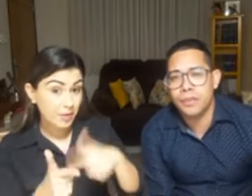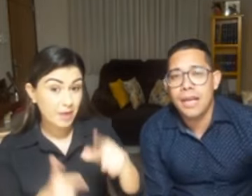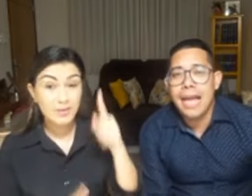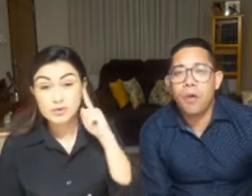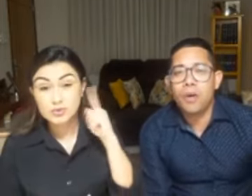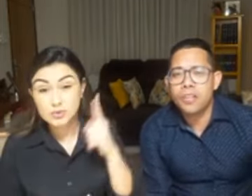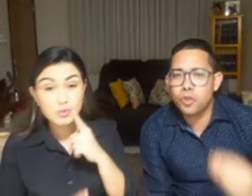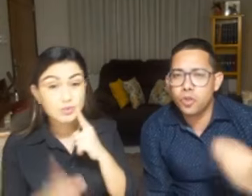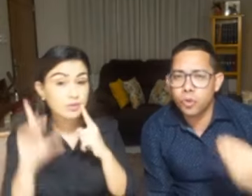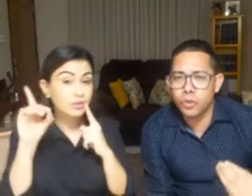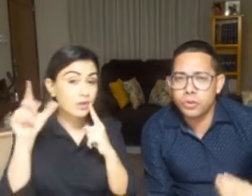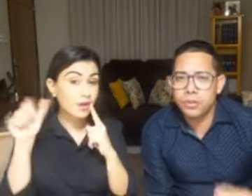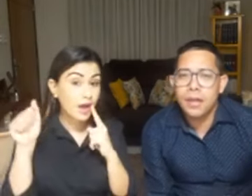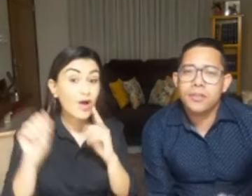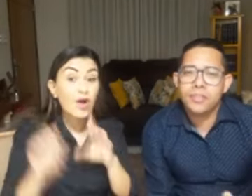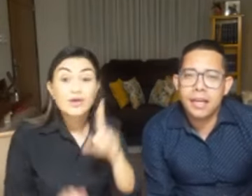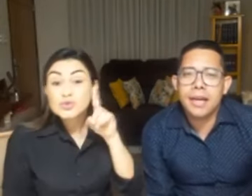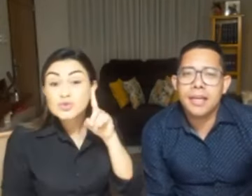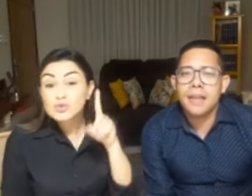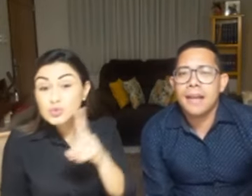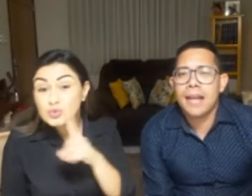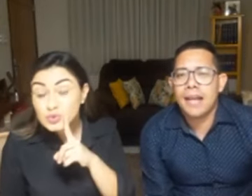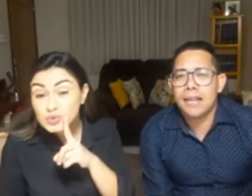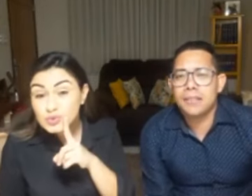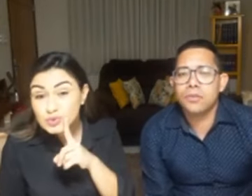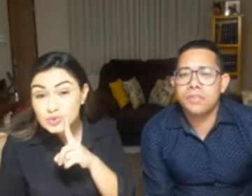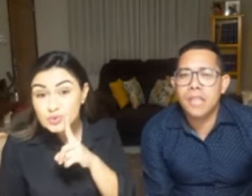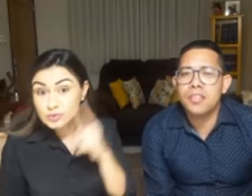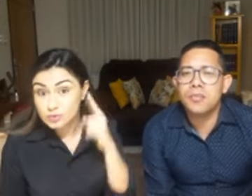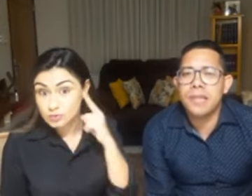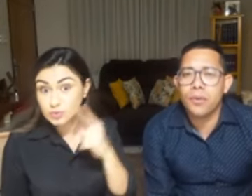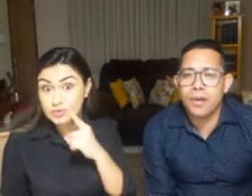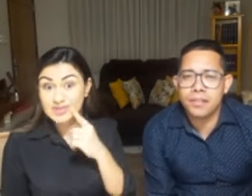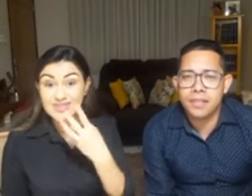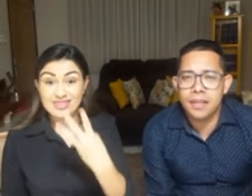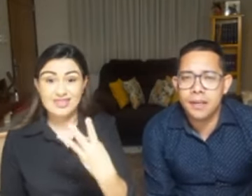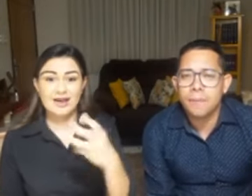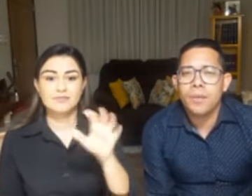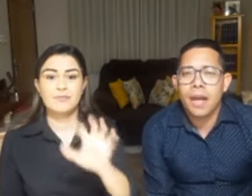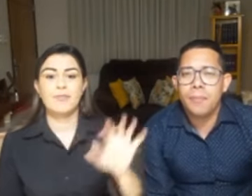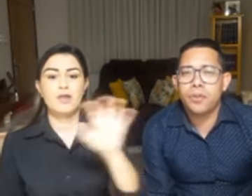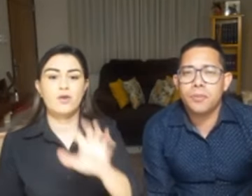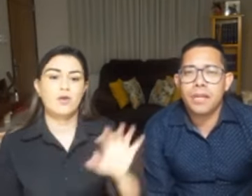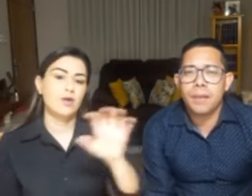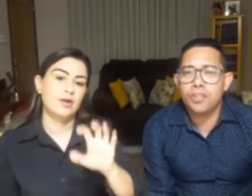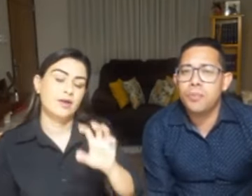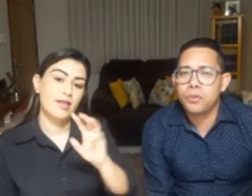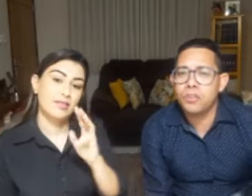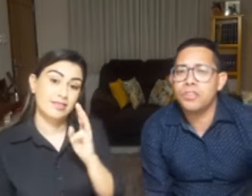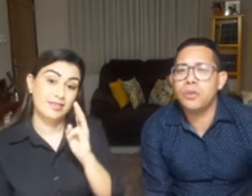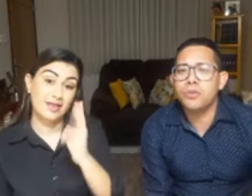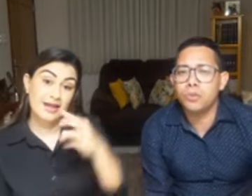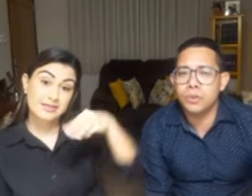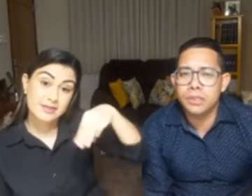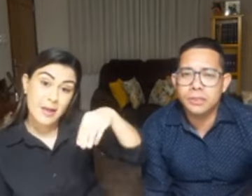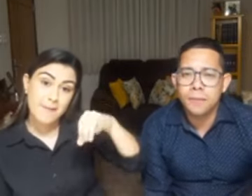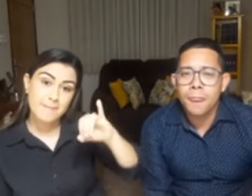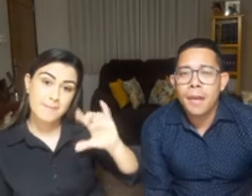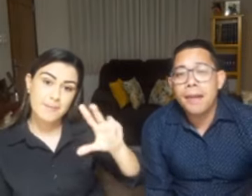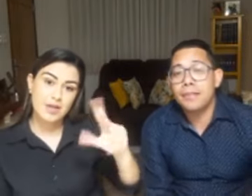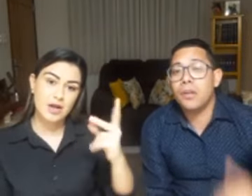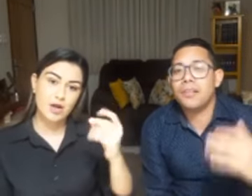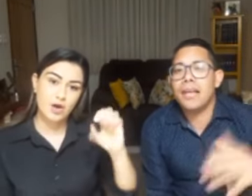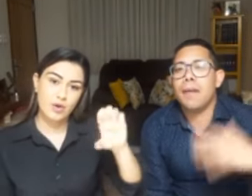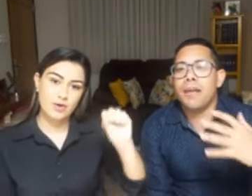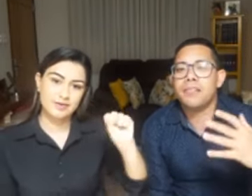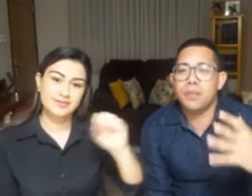auditivos. Agora, de surdos, chega aí na casa dos 3 milhões aí, aproximadamente, de pessoas que são surdas.